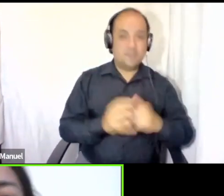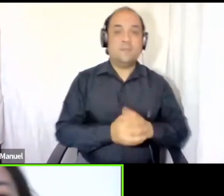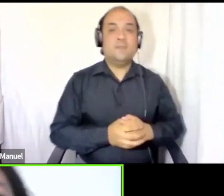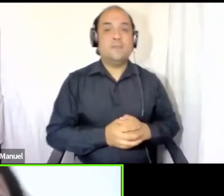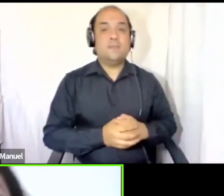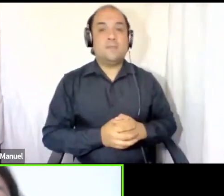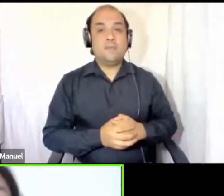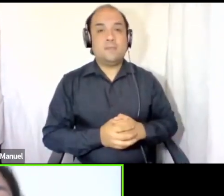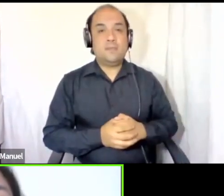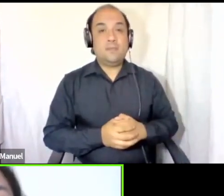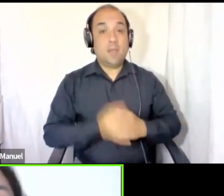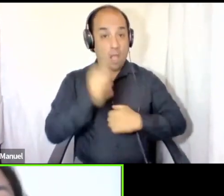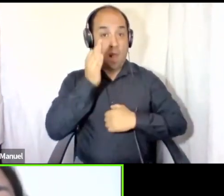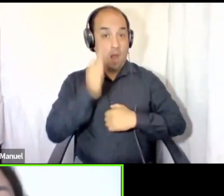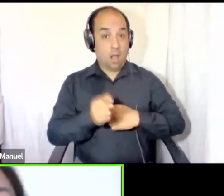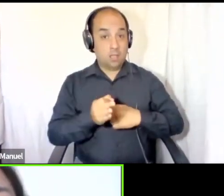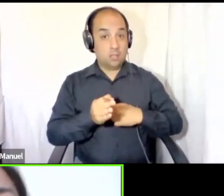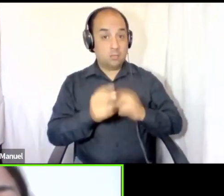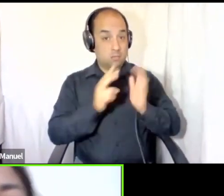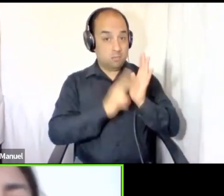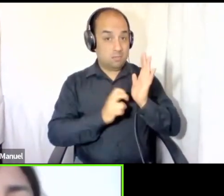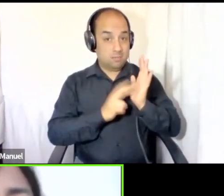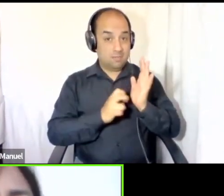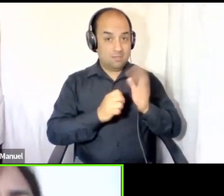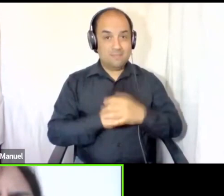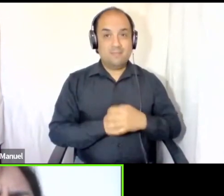La tomo de la mejor manera.